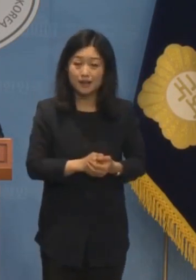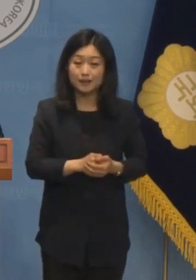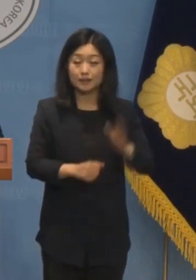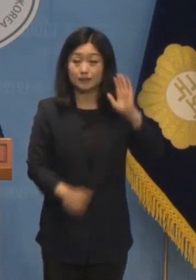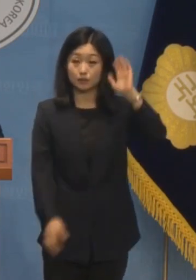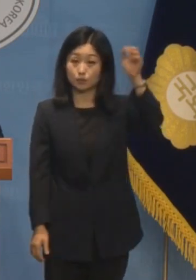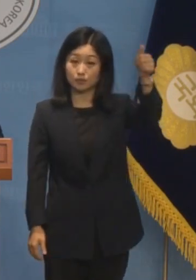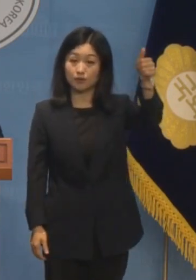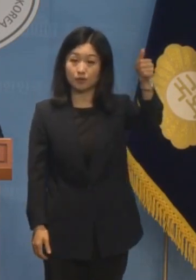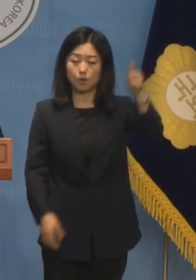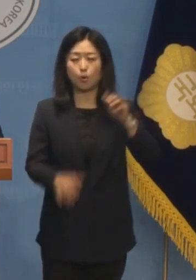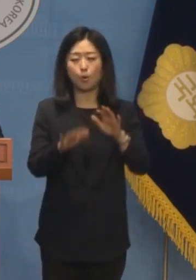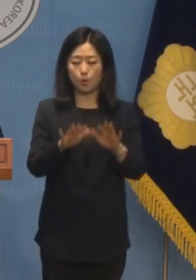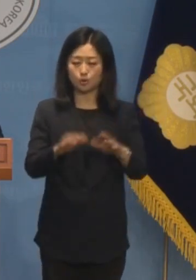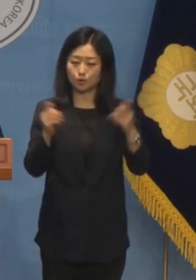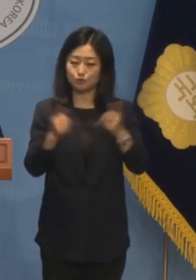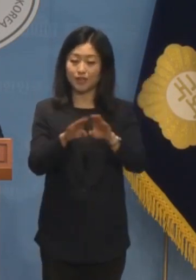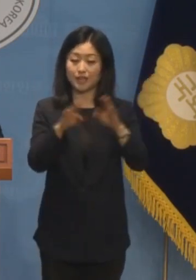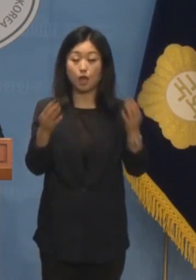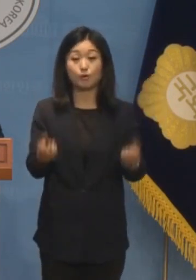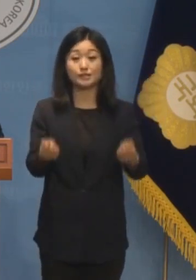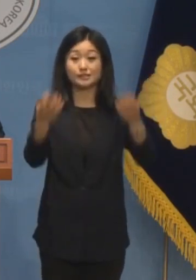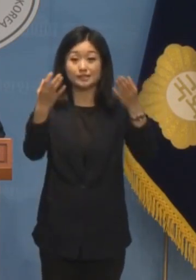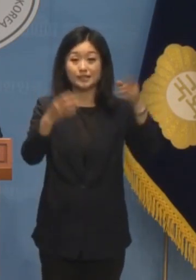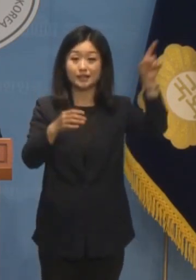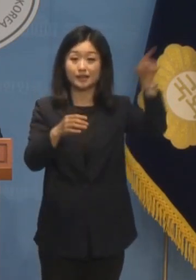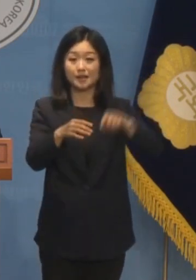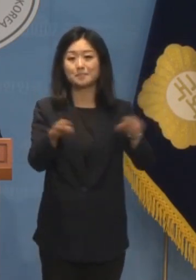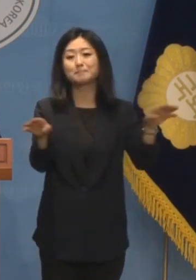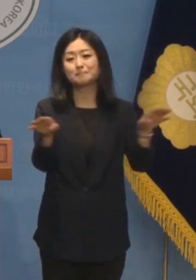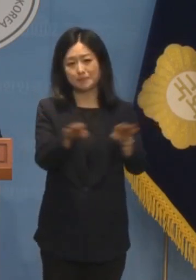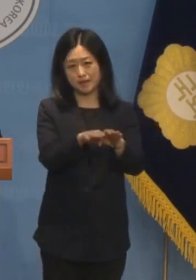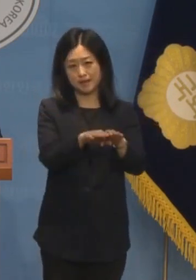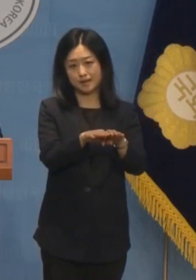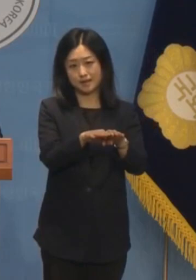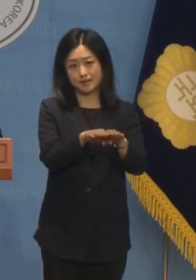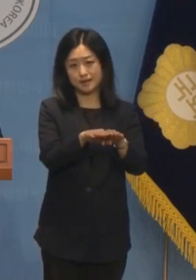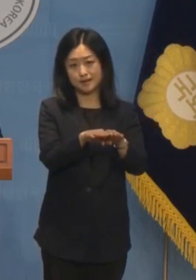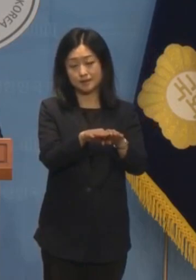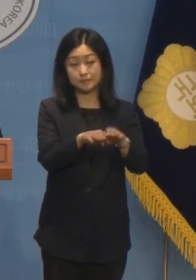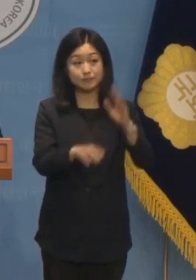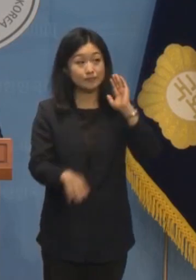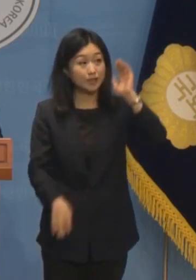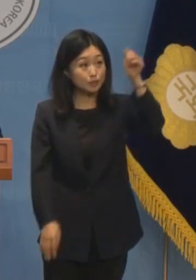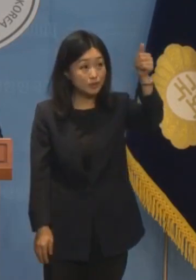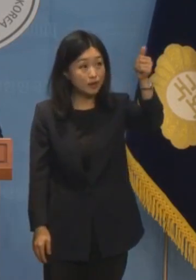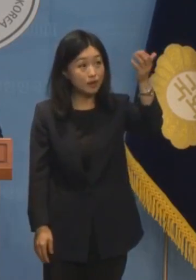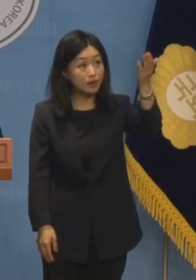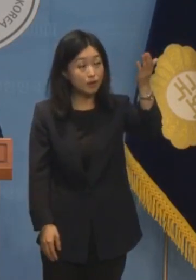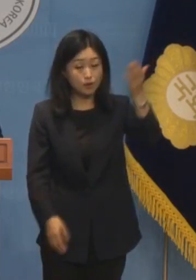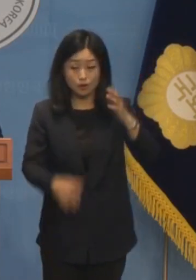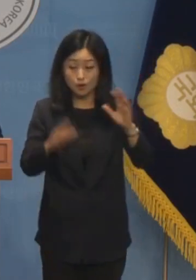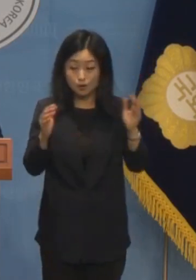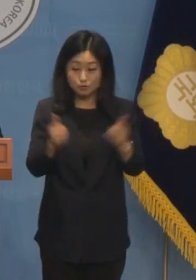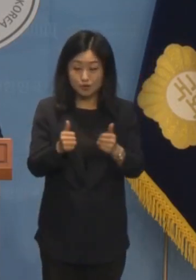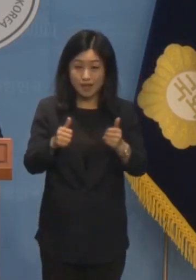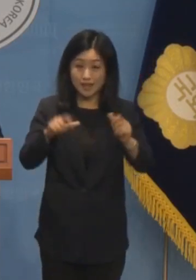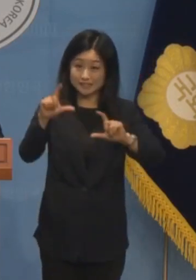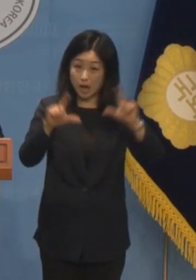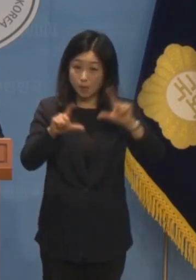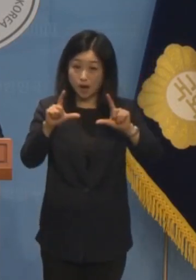대통령이 기어코 오늘 국회 개원식에 불참하겠다고 합니다. 대통령실은 국회 상황을